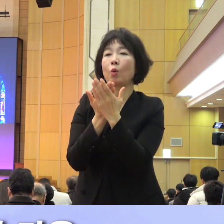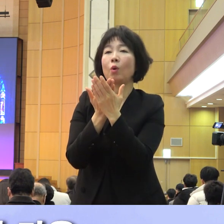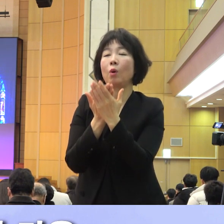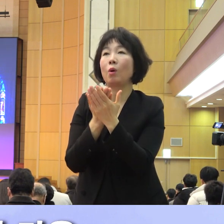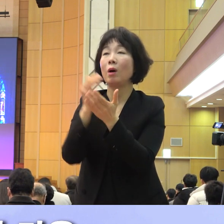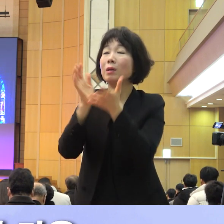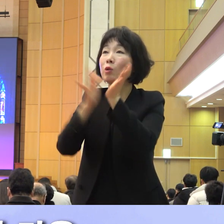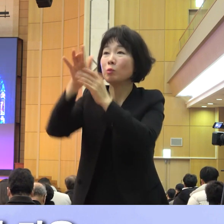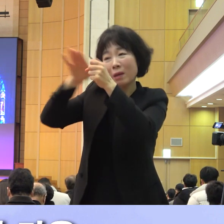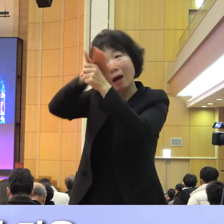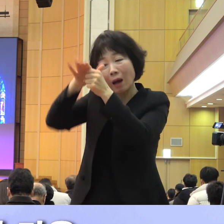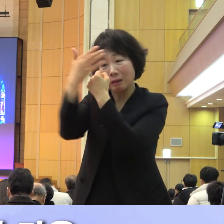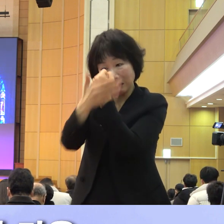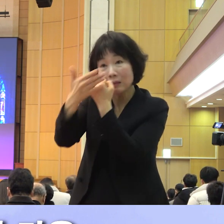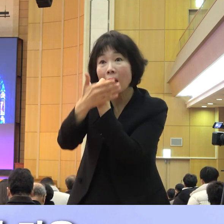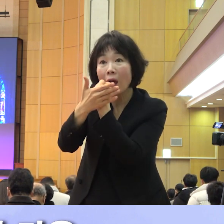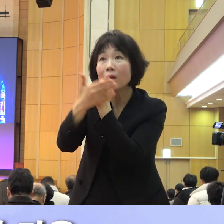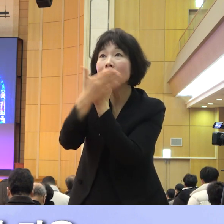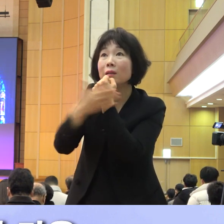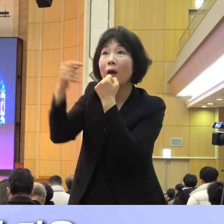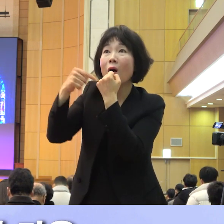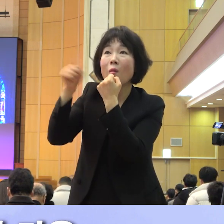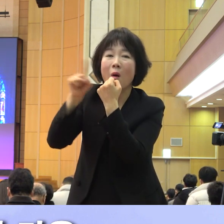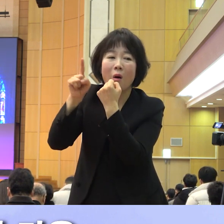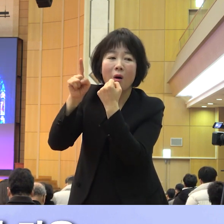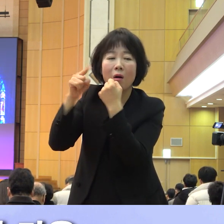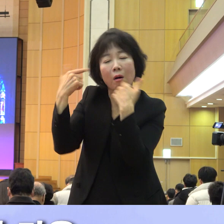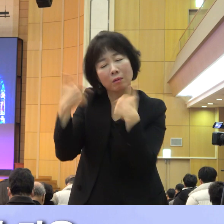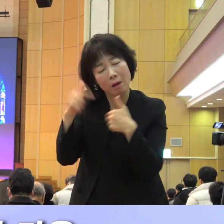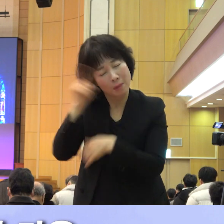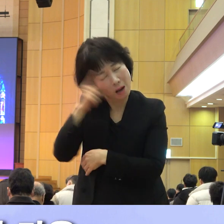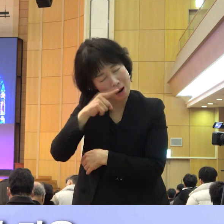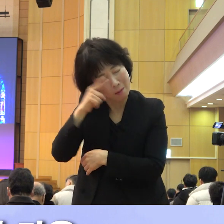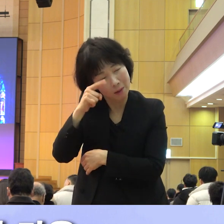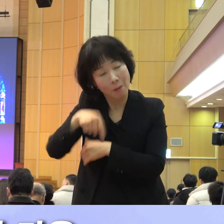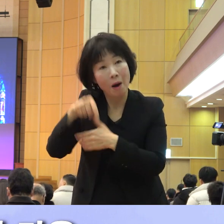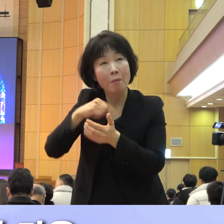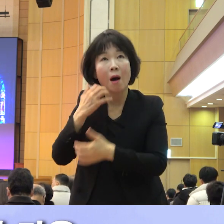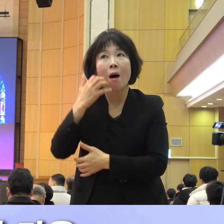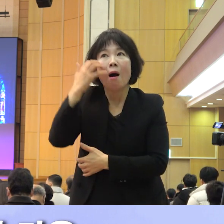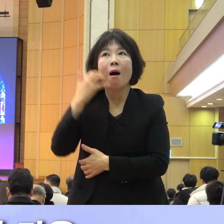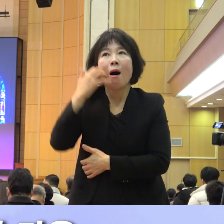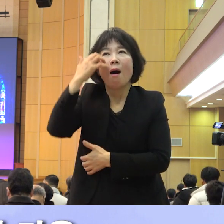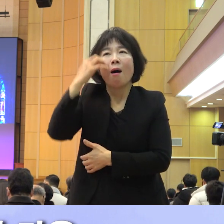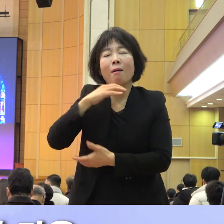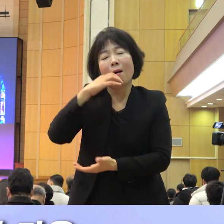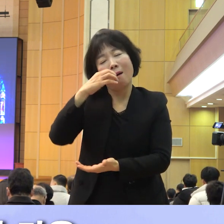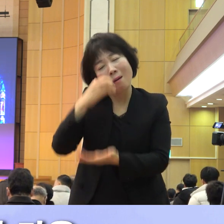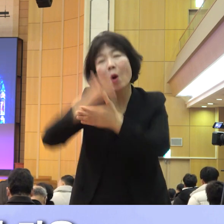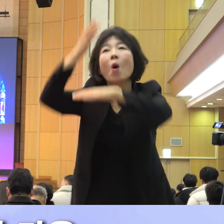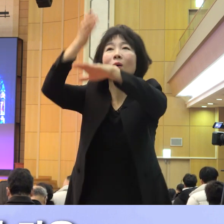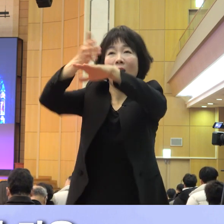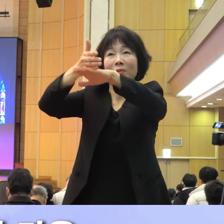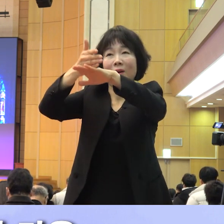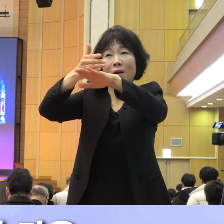그 사랑 그 은혜에 날마다 감격하고